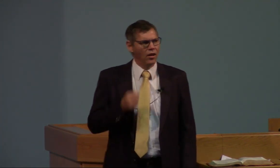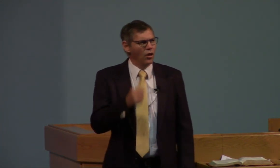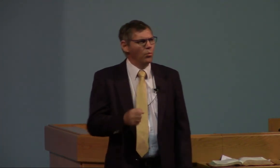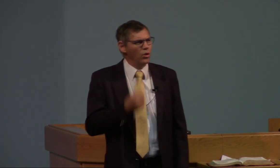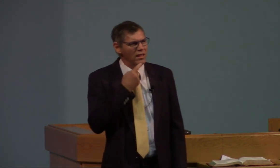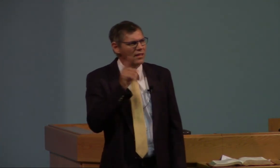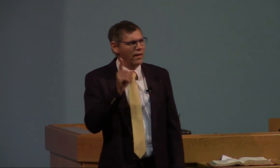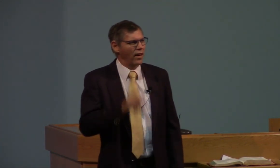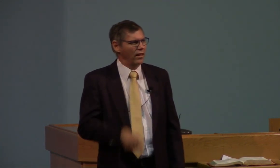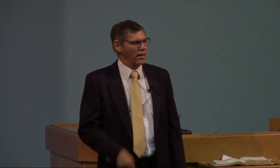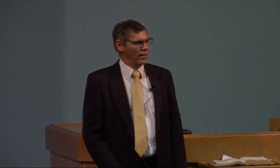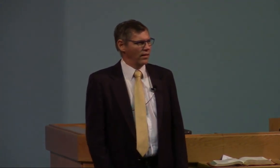Moses sê wat?